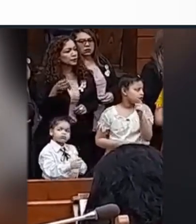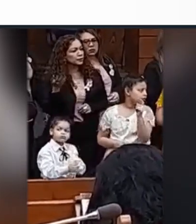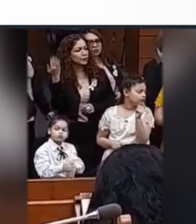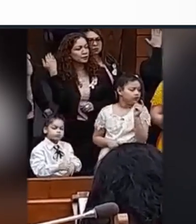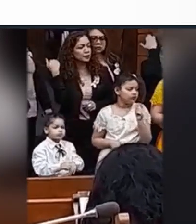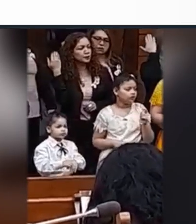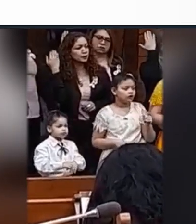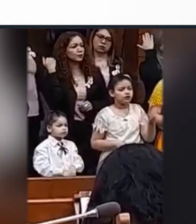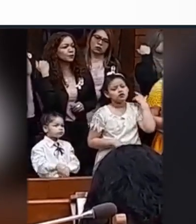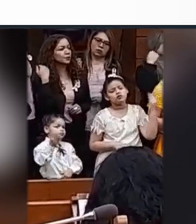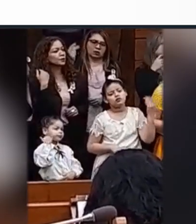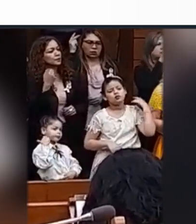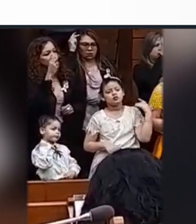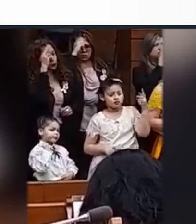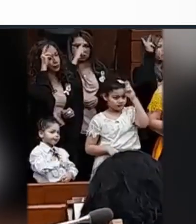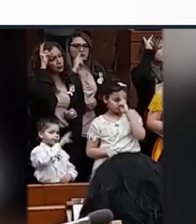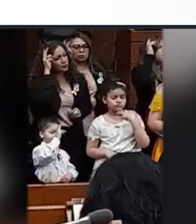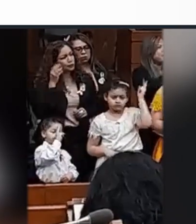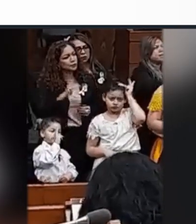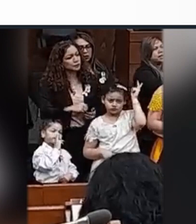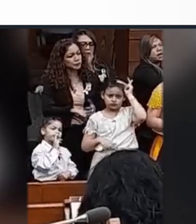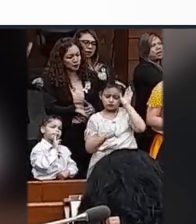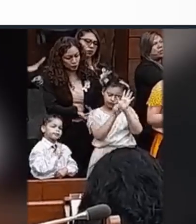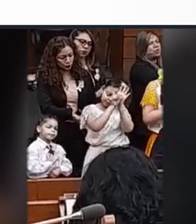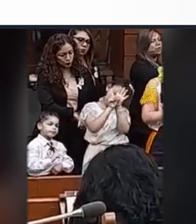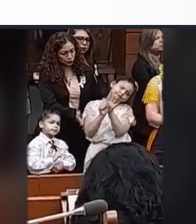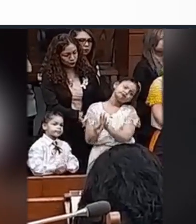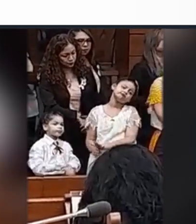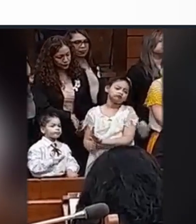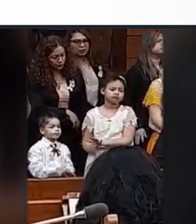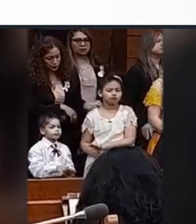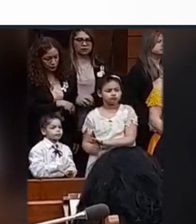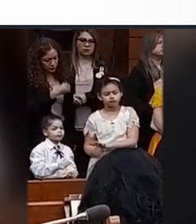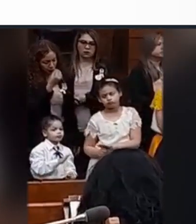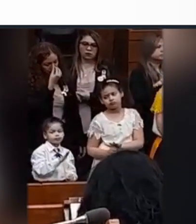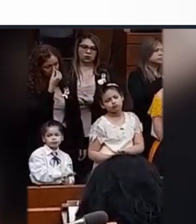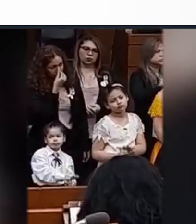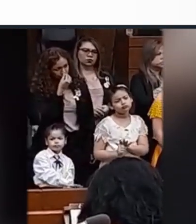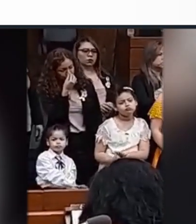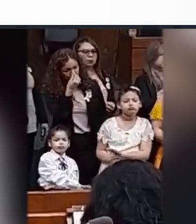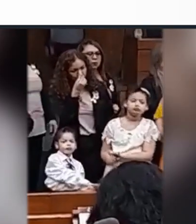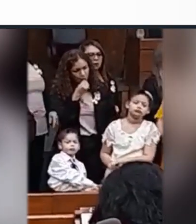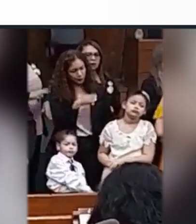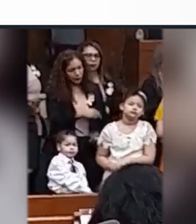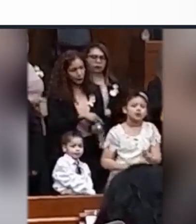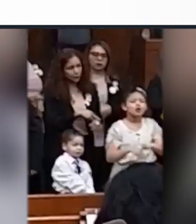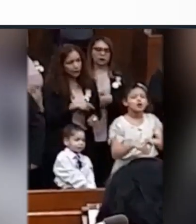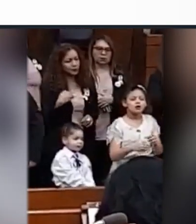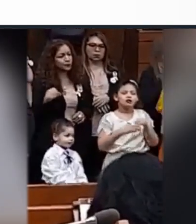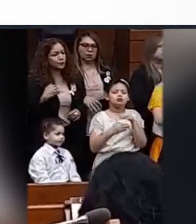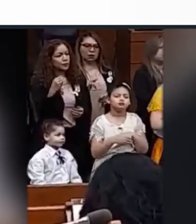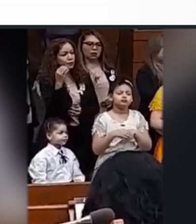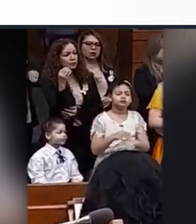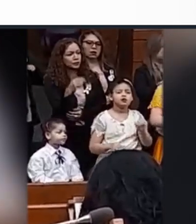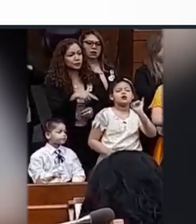proyecto estuvo a cargo de la profesora Fátima Morínigo, la profesora Claudia Fernández, la profesora Rocío